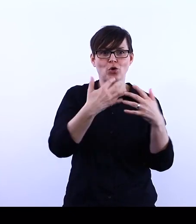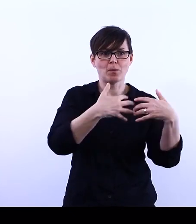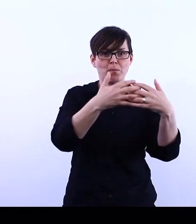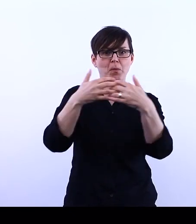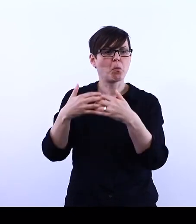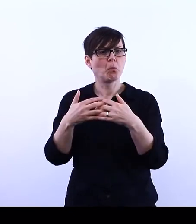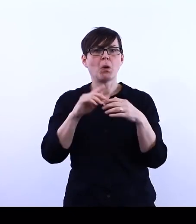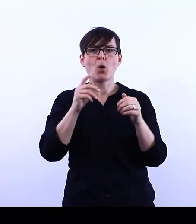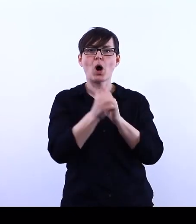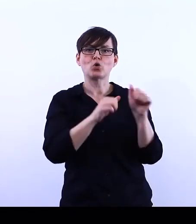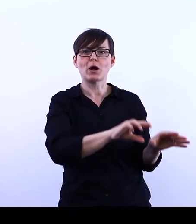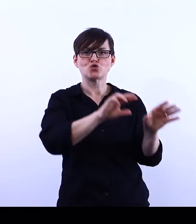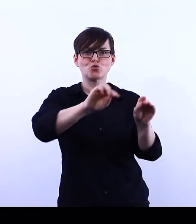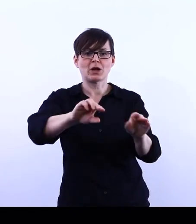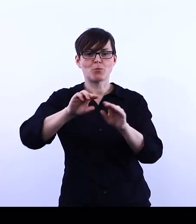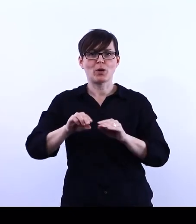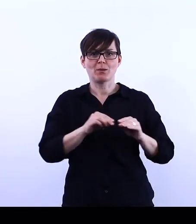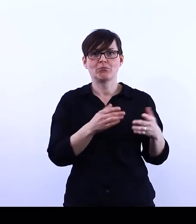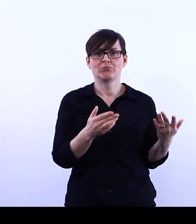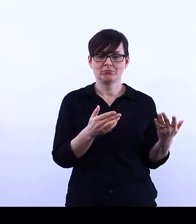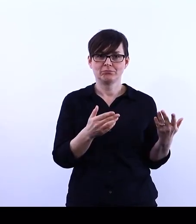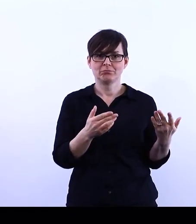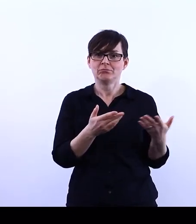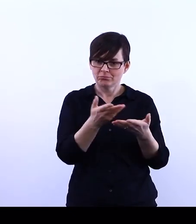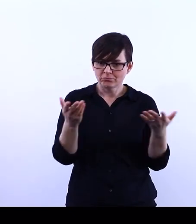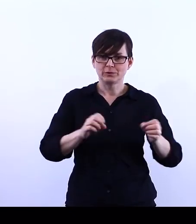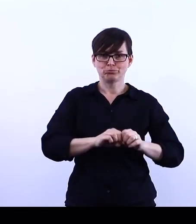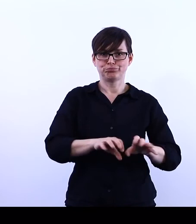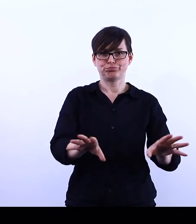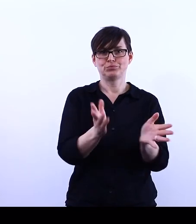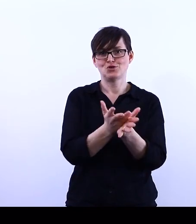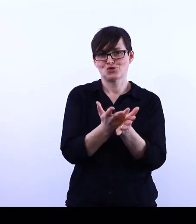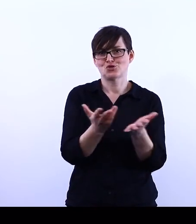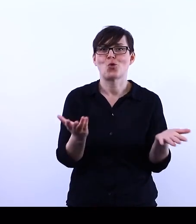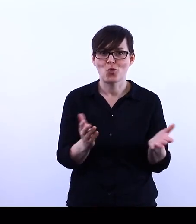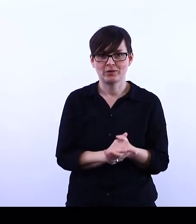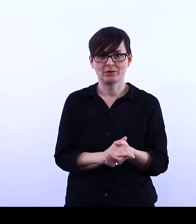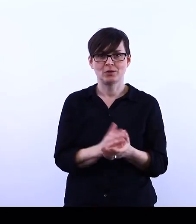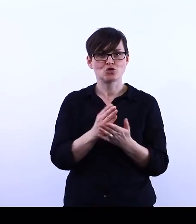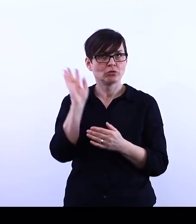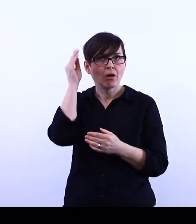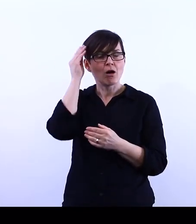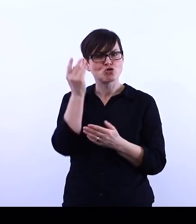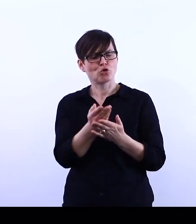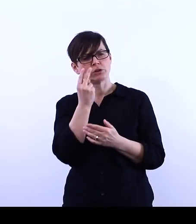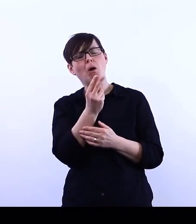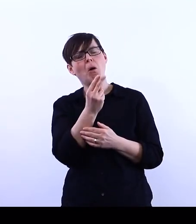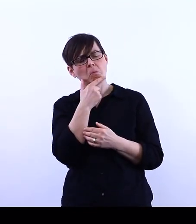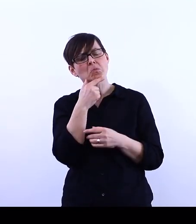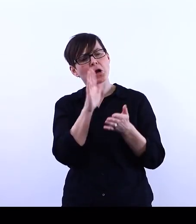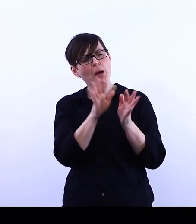auch eben nutzen und das für ihre eigene Arbeit ja schon gleich natürlich mitdenken, weil sie es halt gesehen haben, wie es funktioniert.